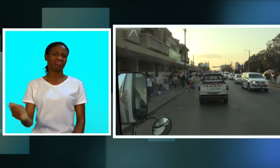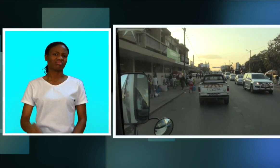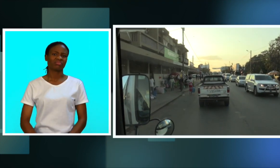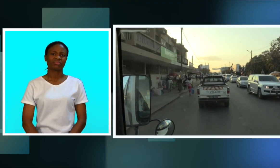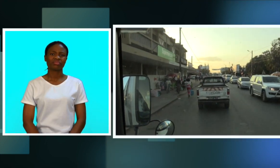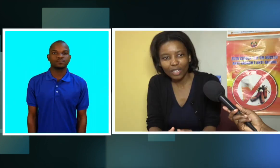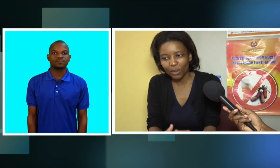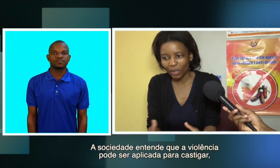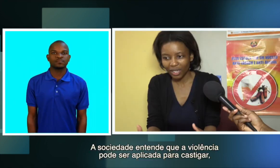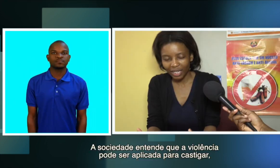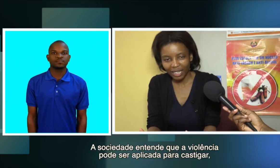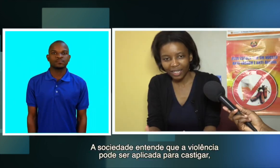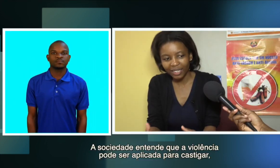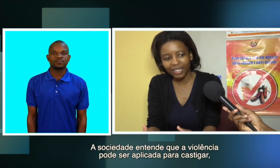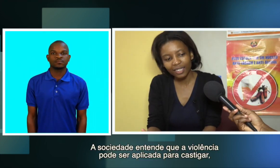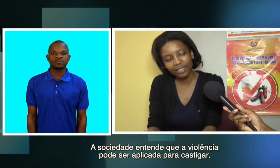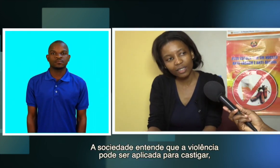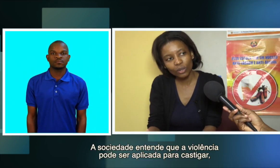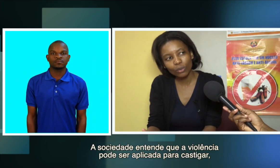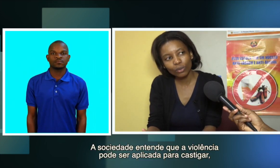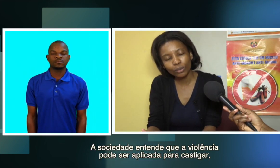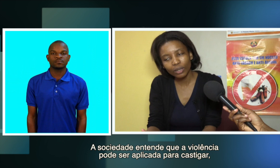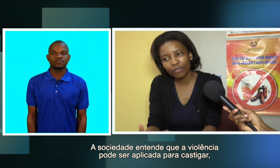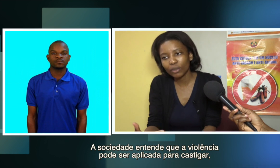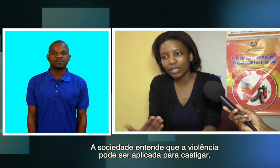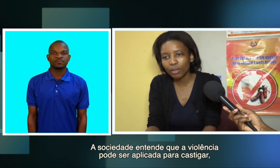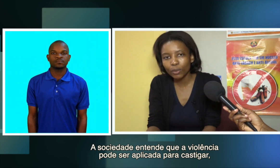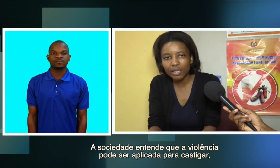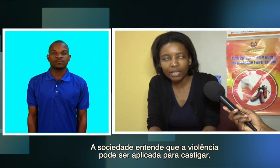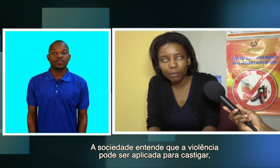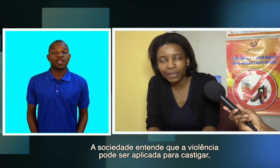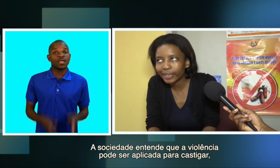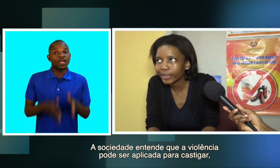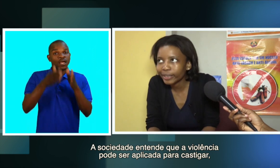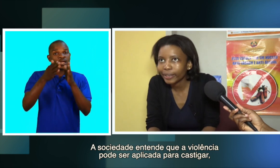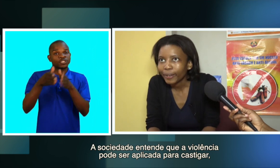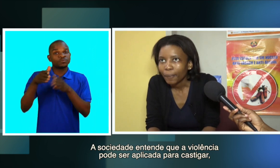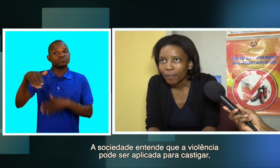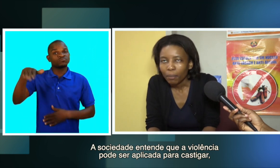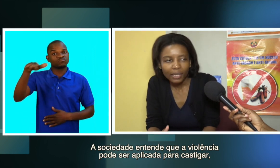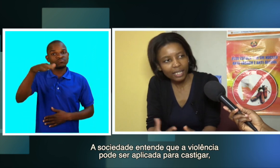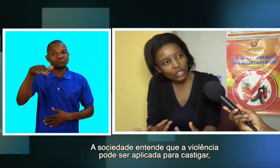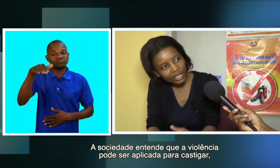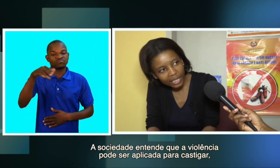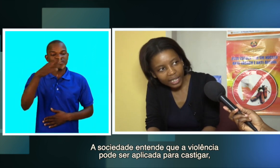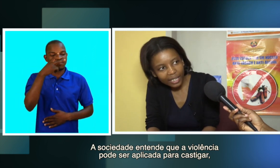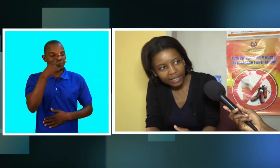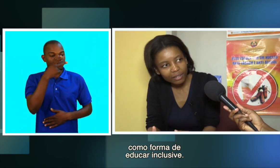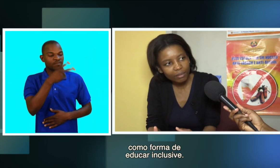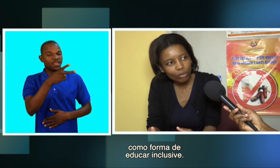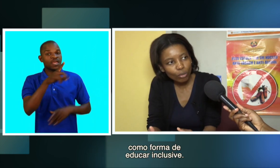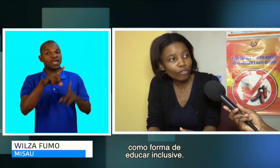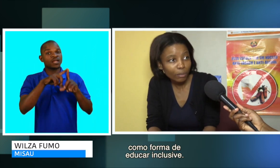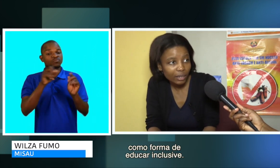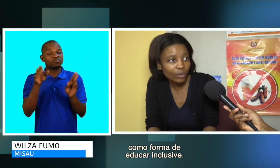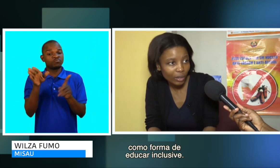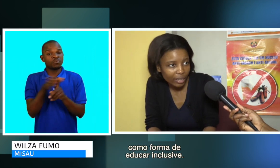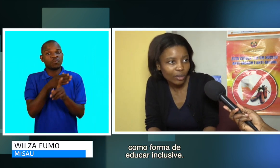A sociedade entende que a violência pode ser aplicada para castigar, como forma de educar,